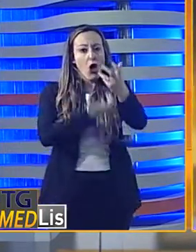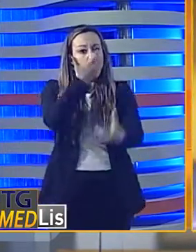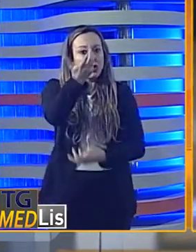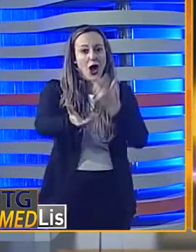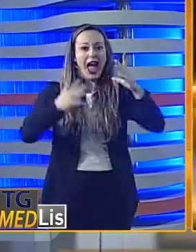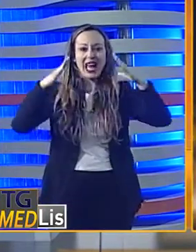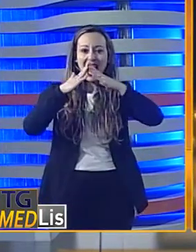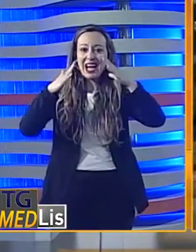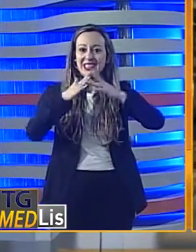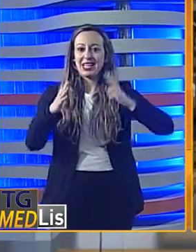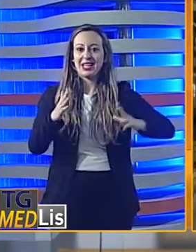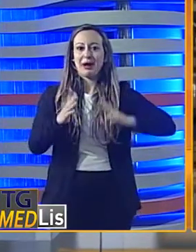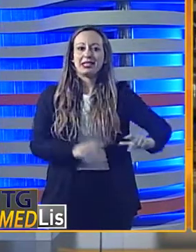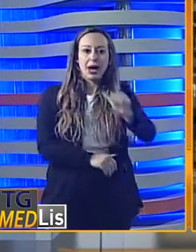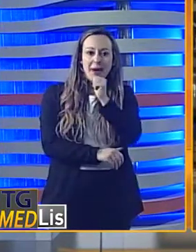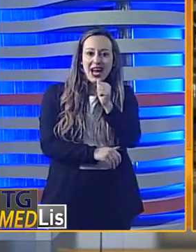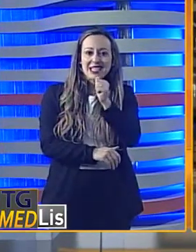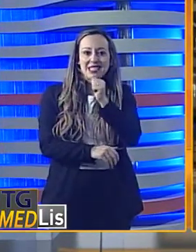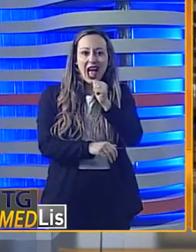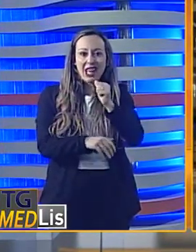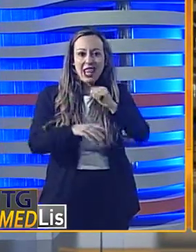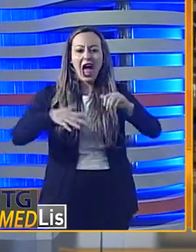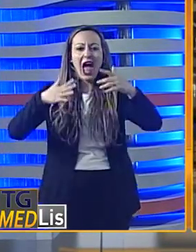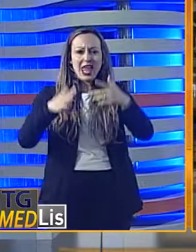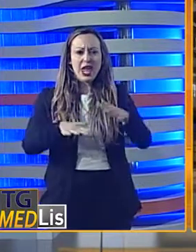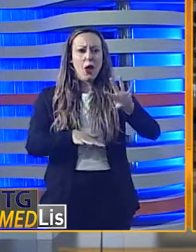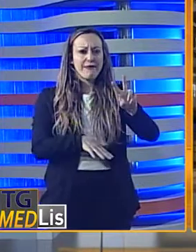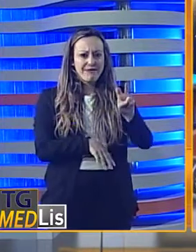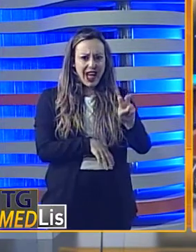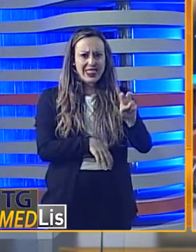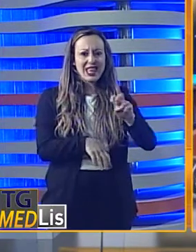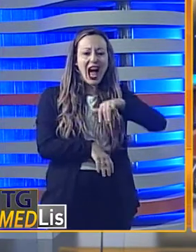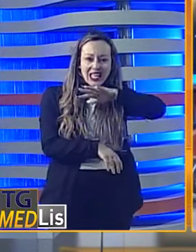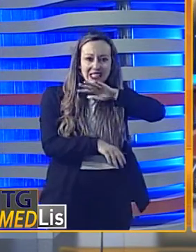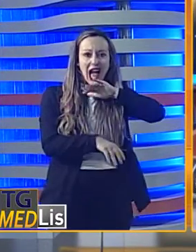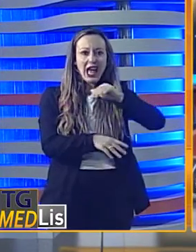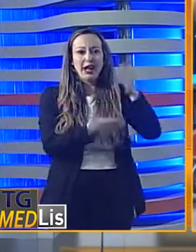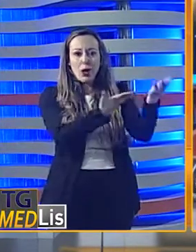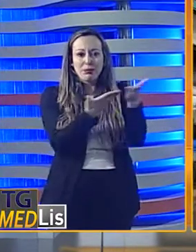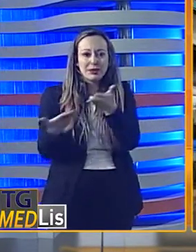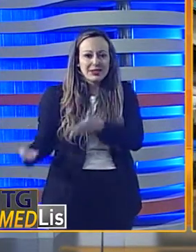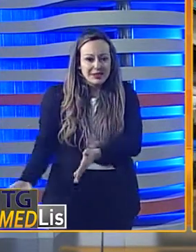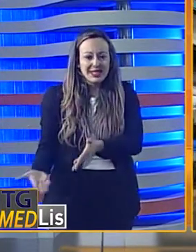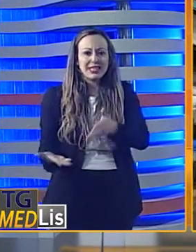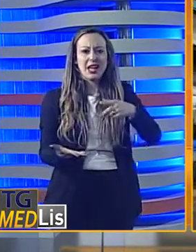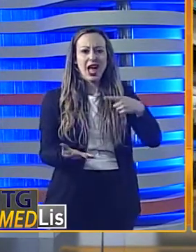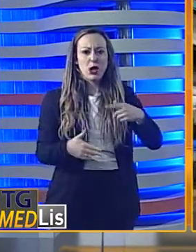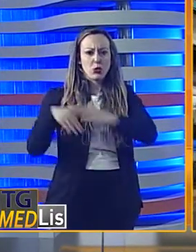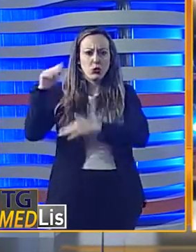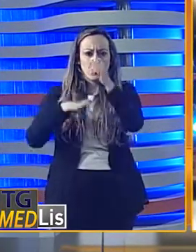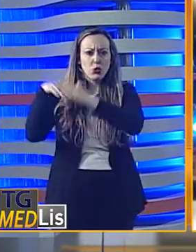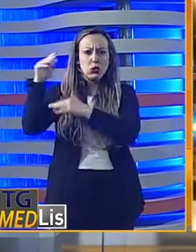Incendio in una casa di riposo di Marsala, messi in salvo i 20 anziani ospiti. La struttura è un